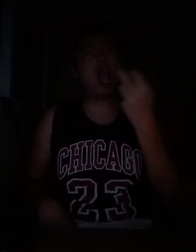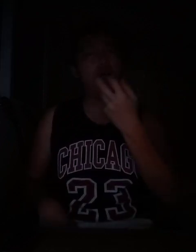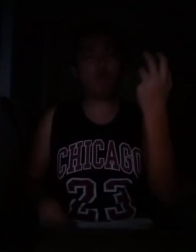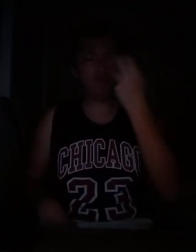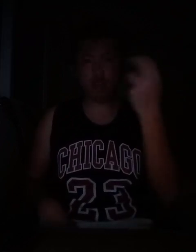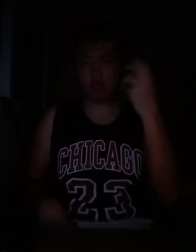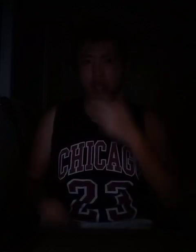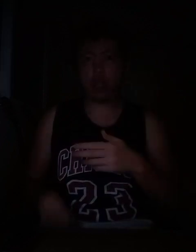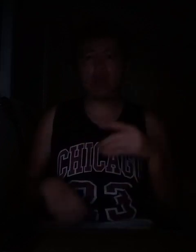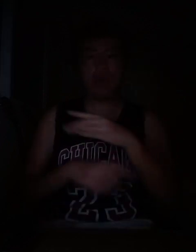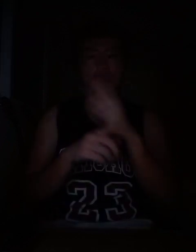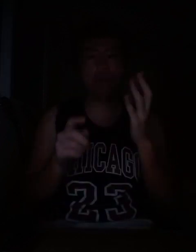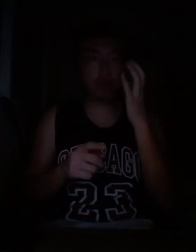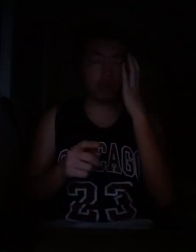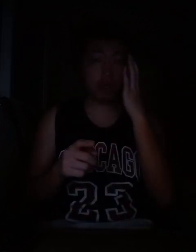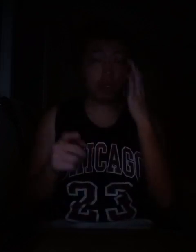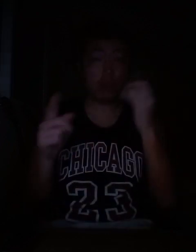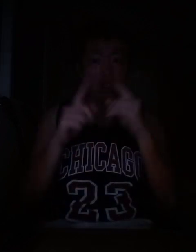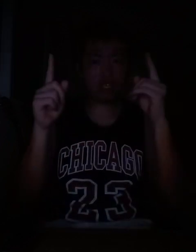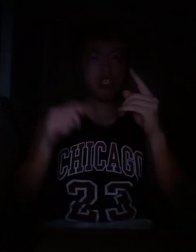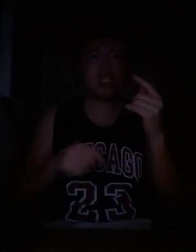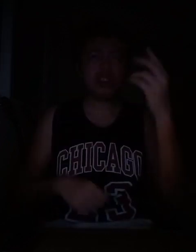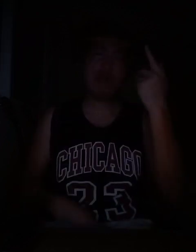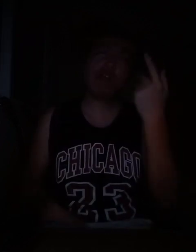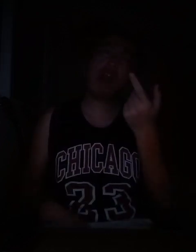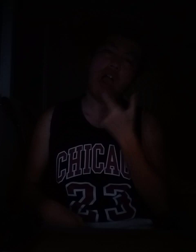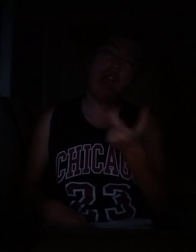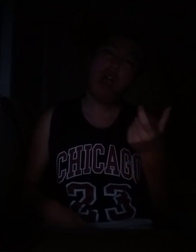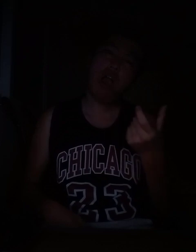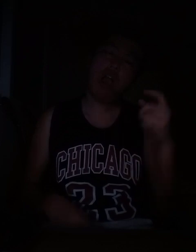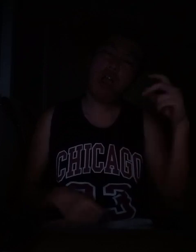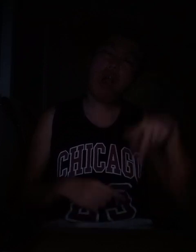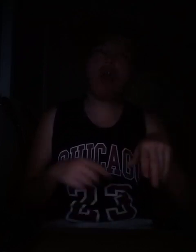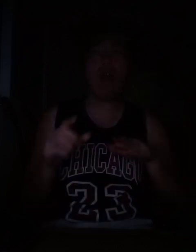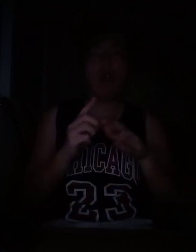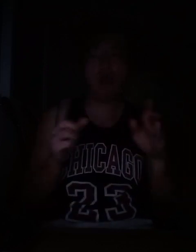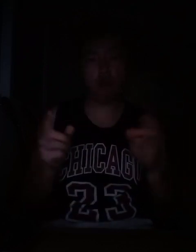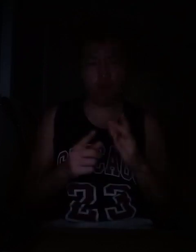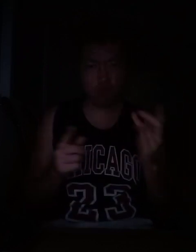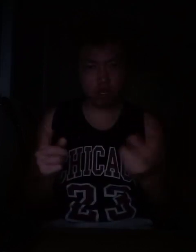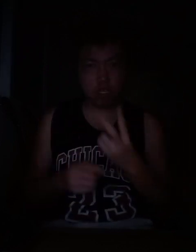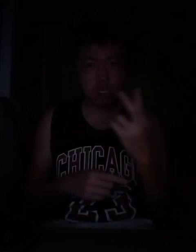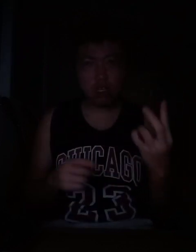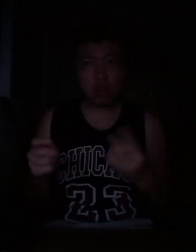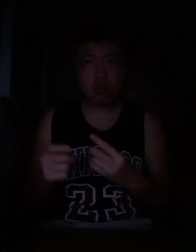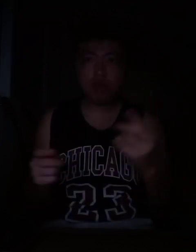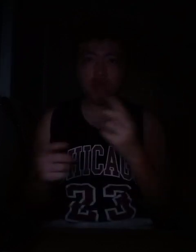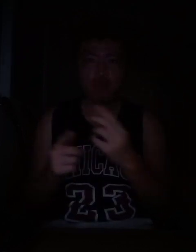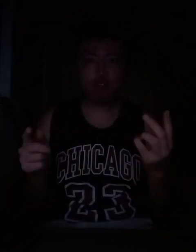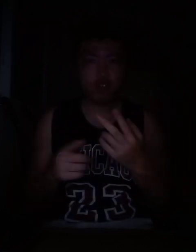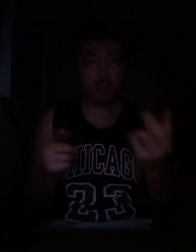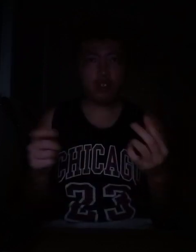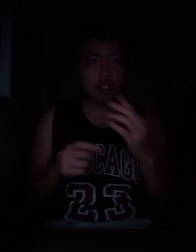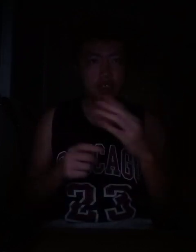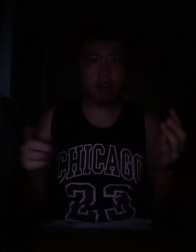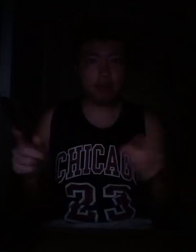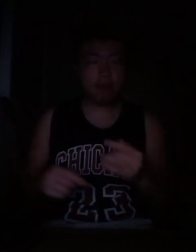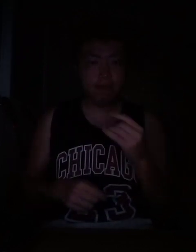대응해 위기경보 수준을 최고 단계인 심각으로 중앙재난안전대책본부 2단계를 3단계로 각각 상향했습니다.